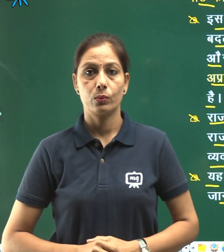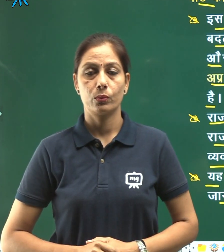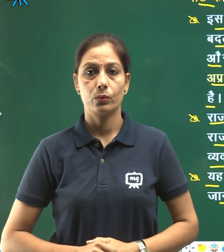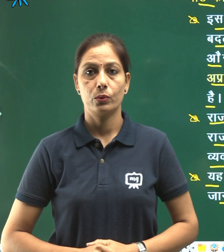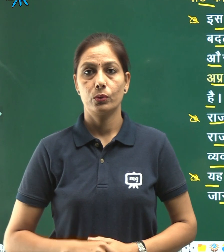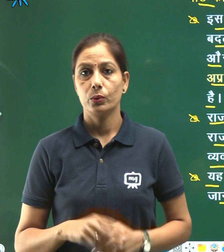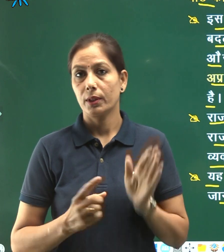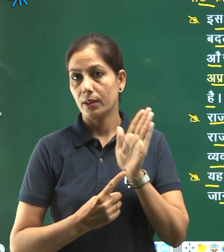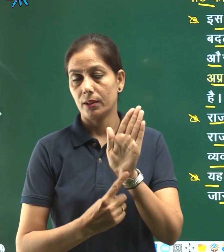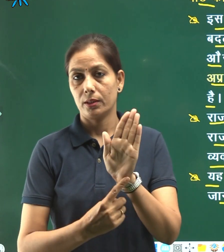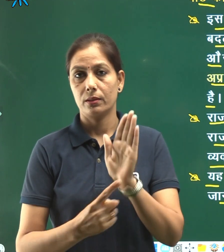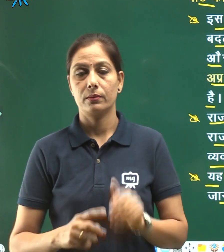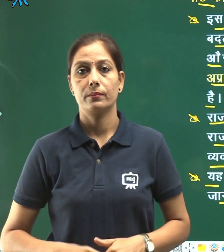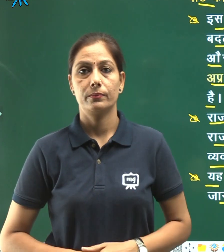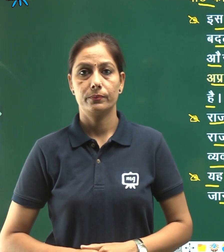दर्शाती है।